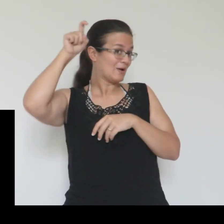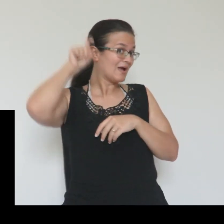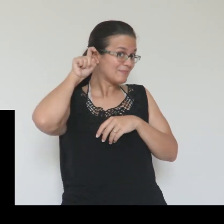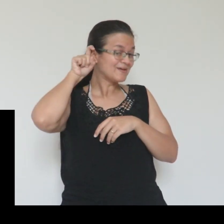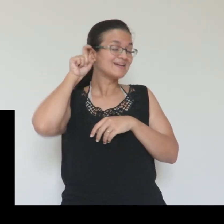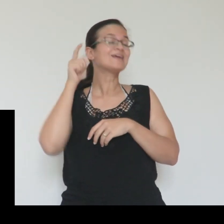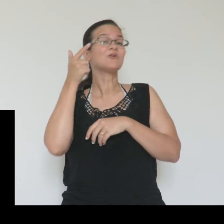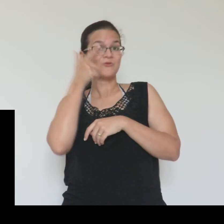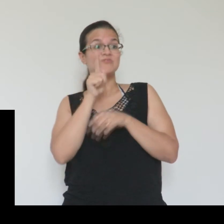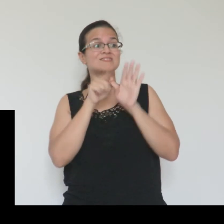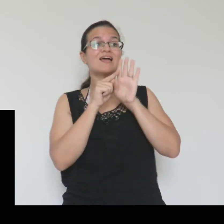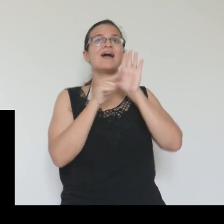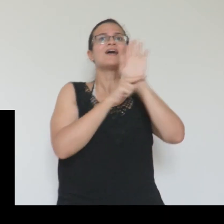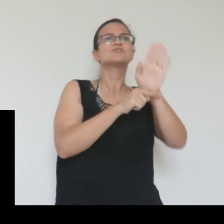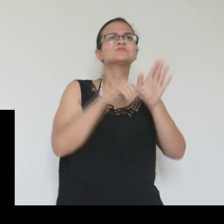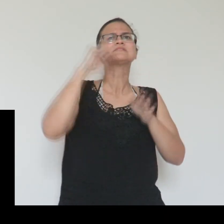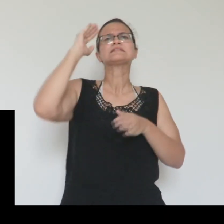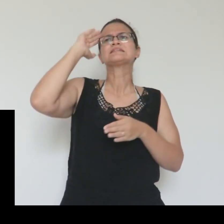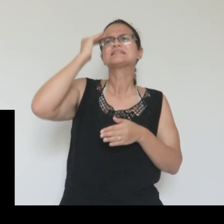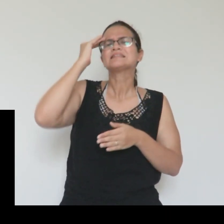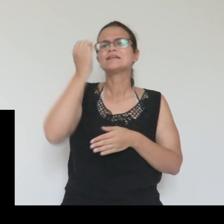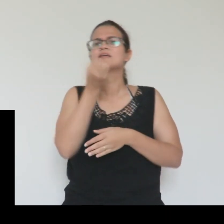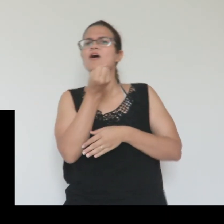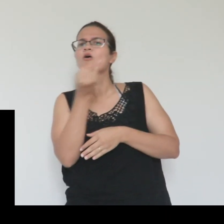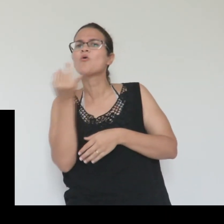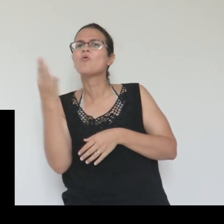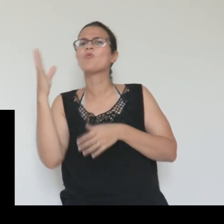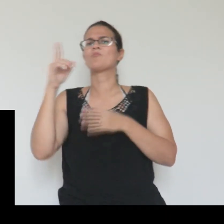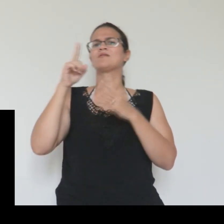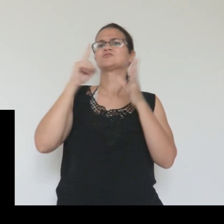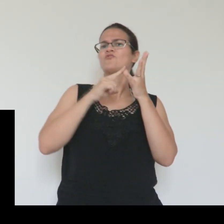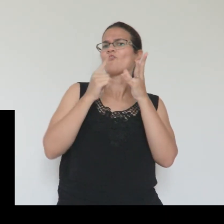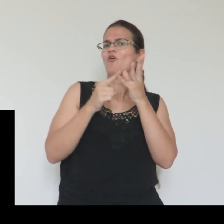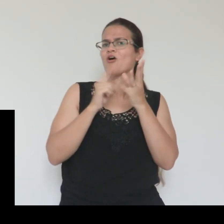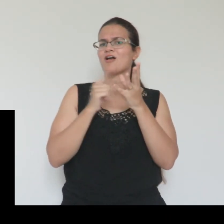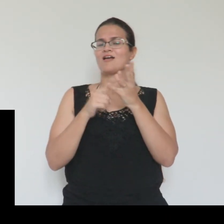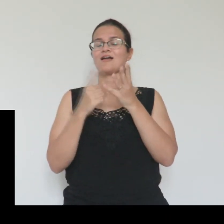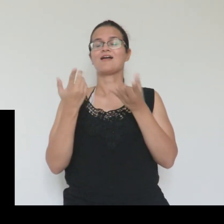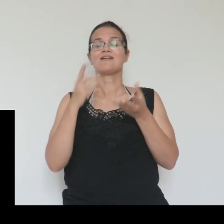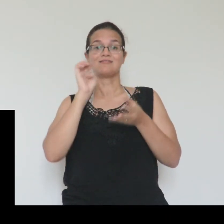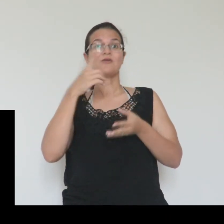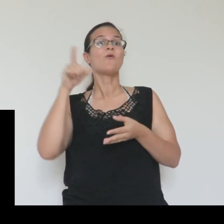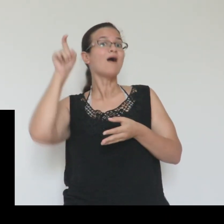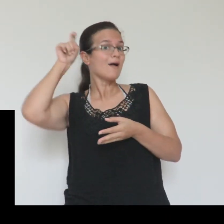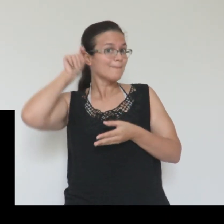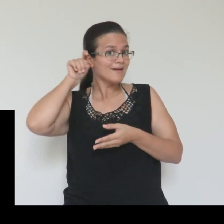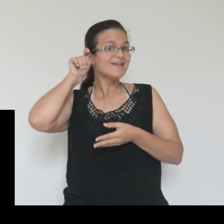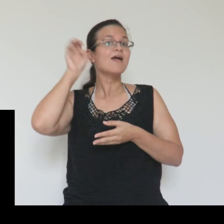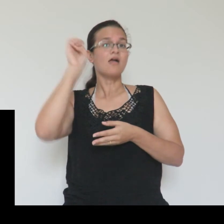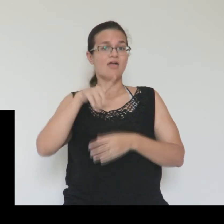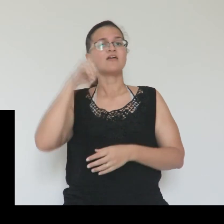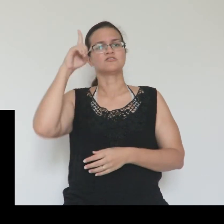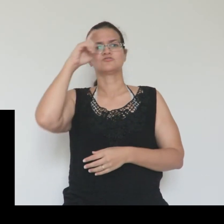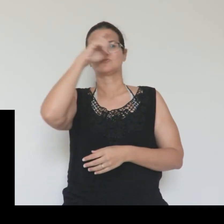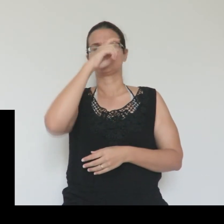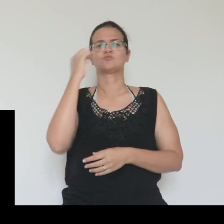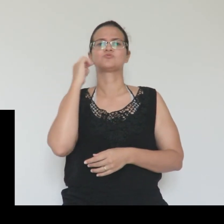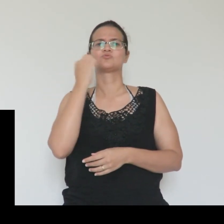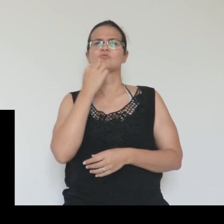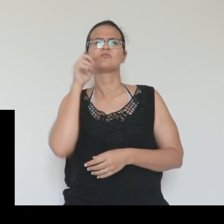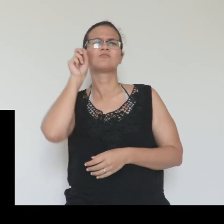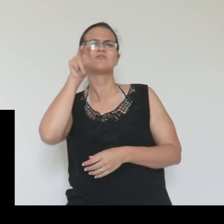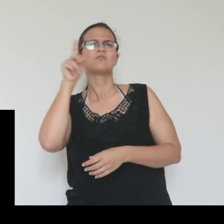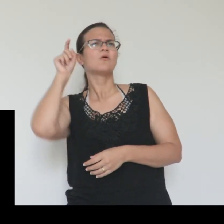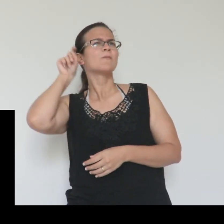surdos. Porém o aparelho auditivo ele pode ser útil, às vezes ele está na rua, às vezes alguém buzina, então ele assusta, o aparelho auditivo pode avisar